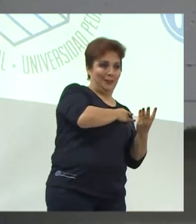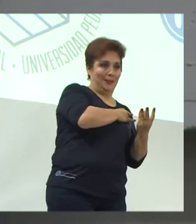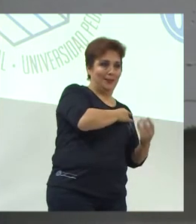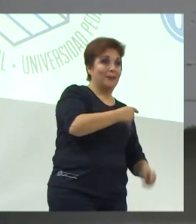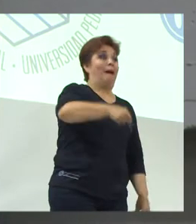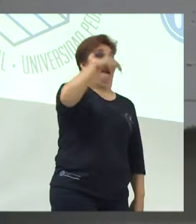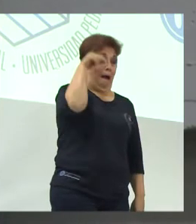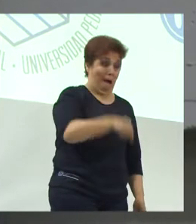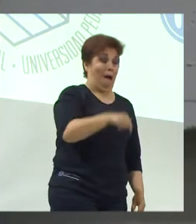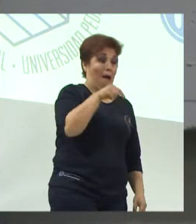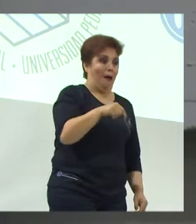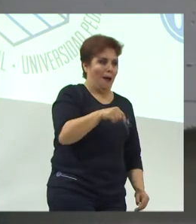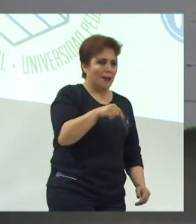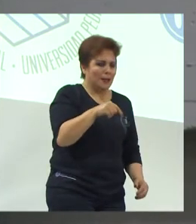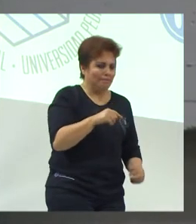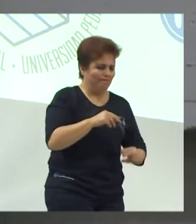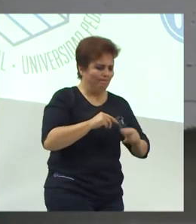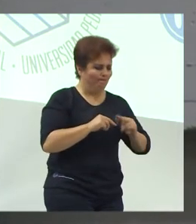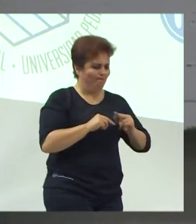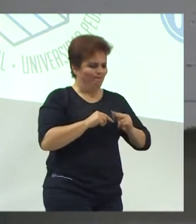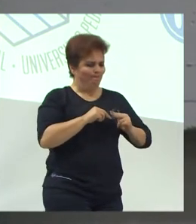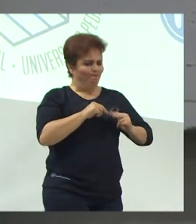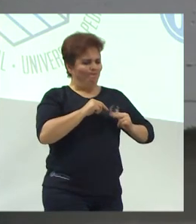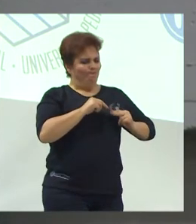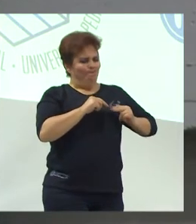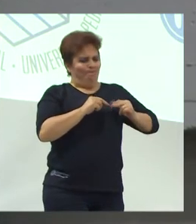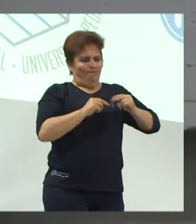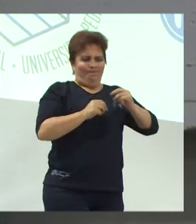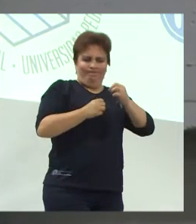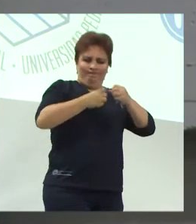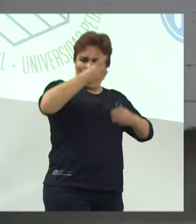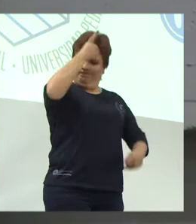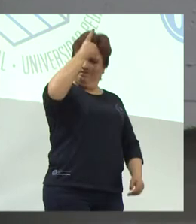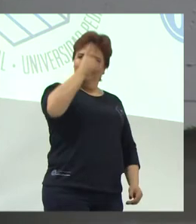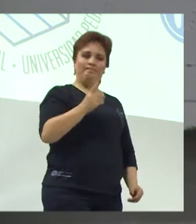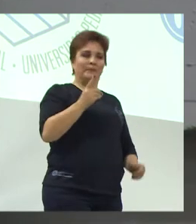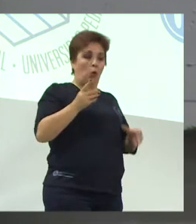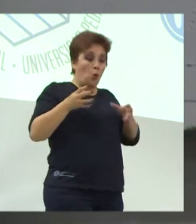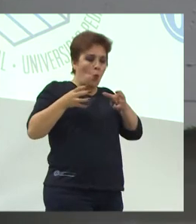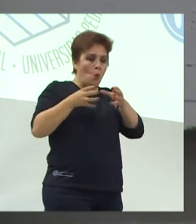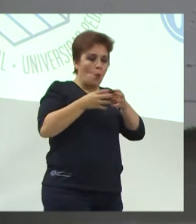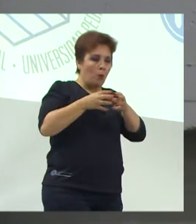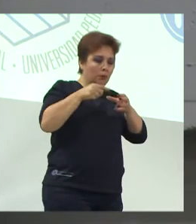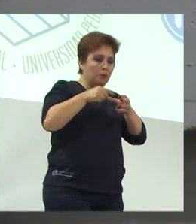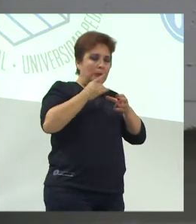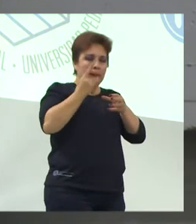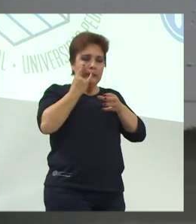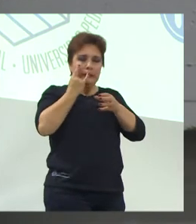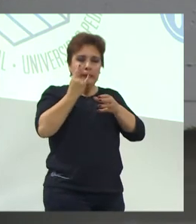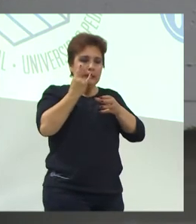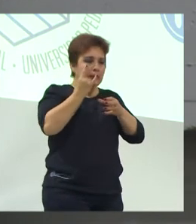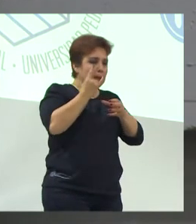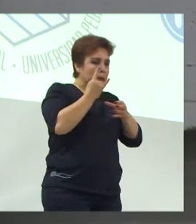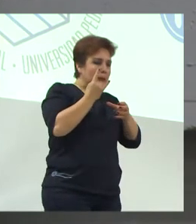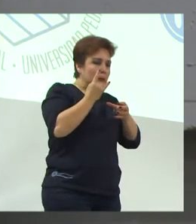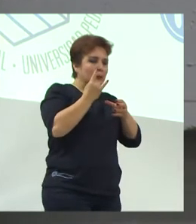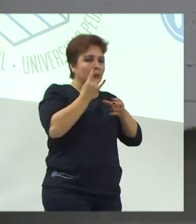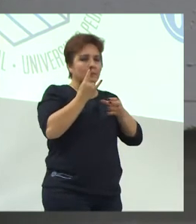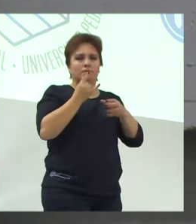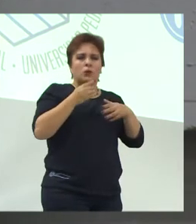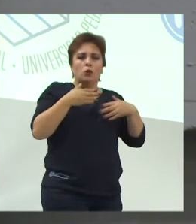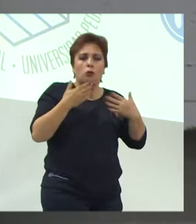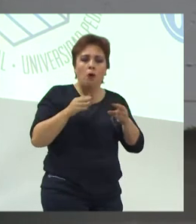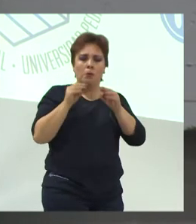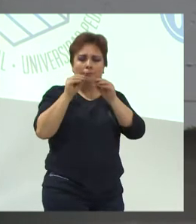se constituyó de manera voluntaria y decidida un grupo interesado en el trabajo educativo con